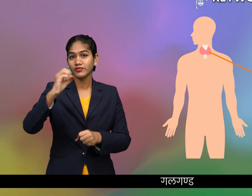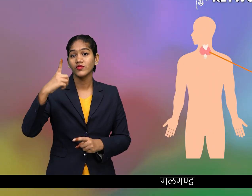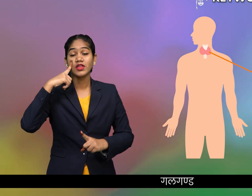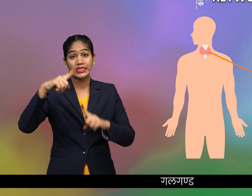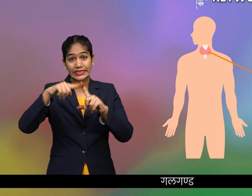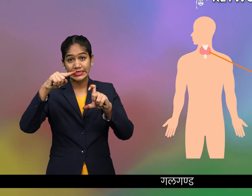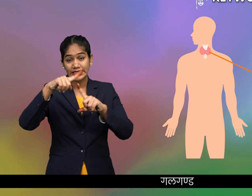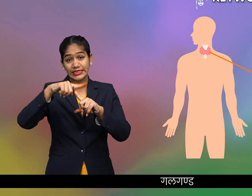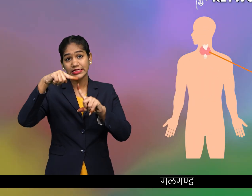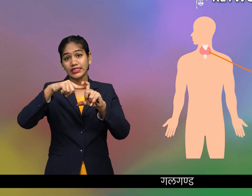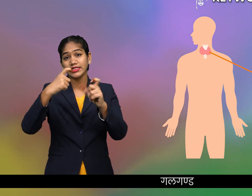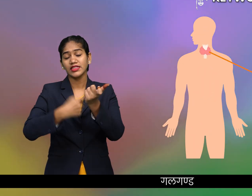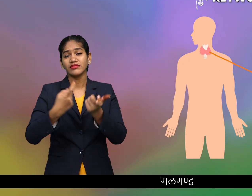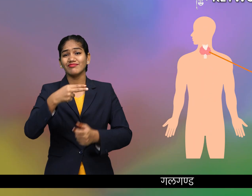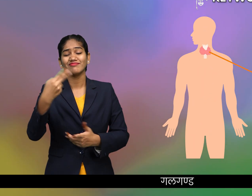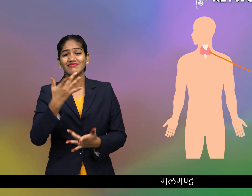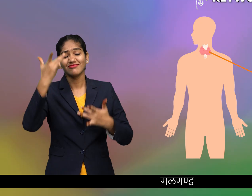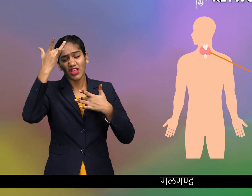गलगंड,